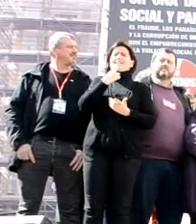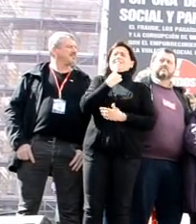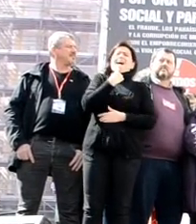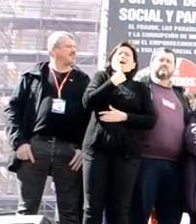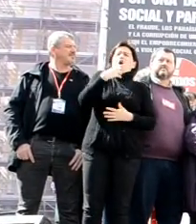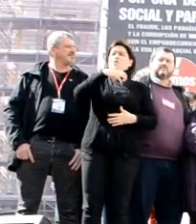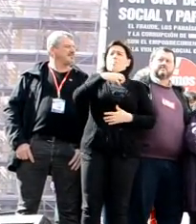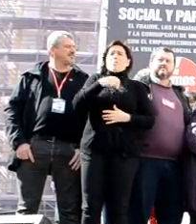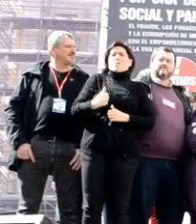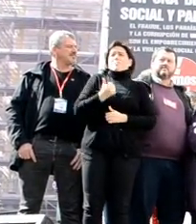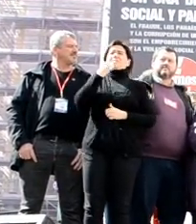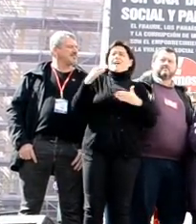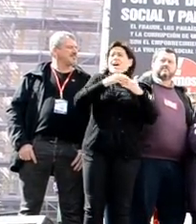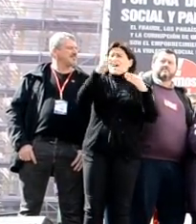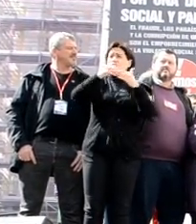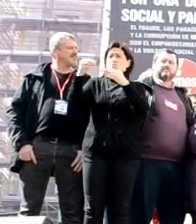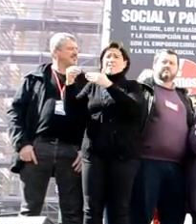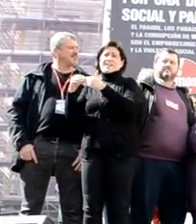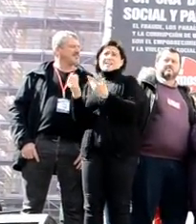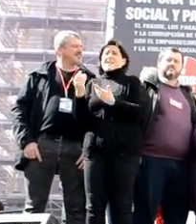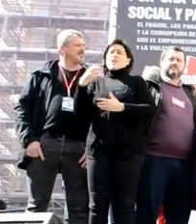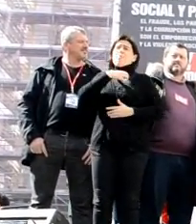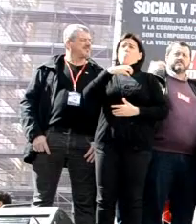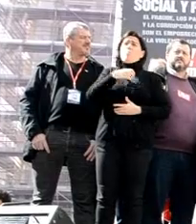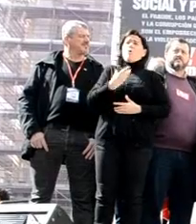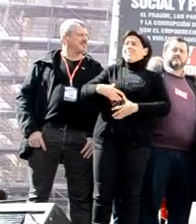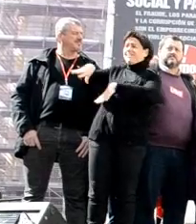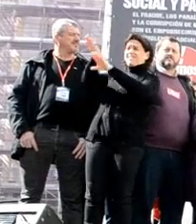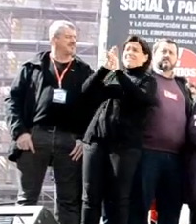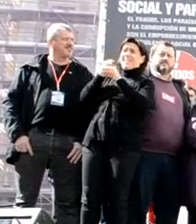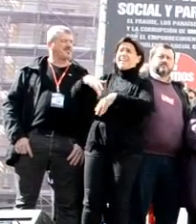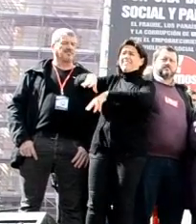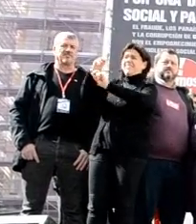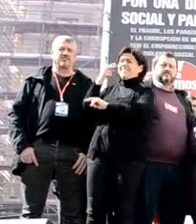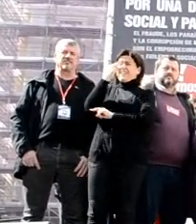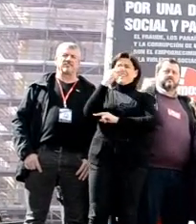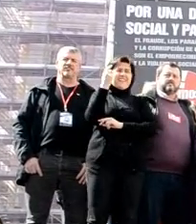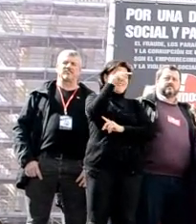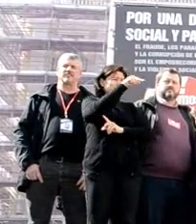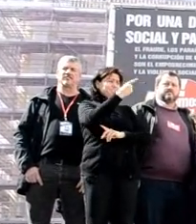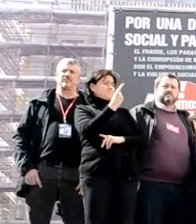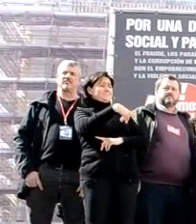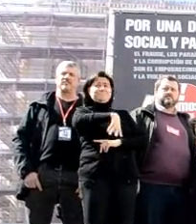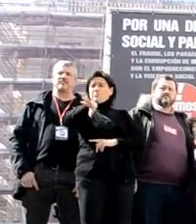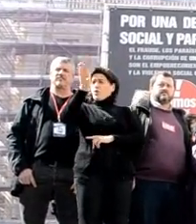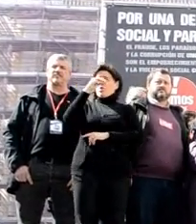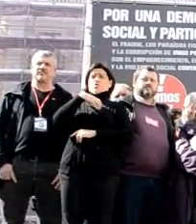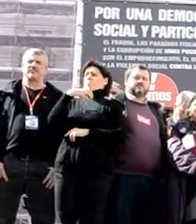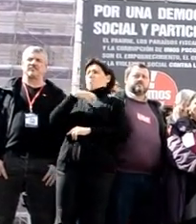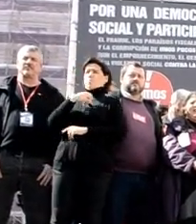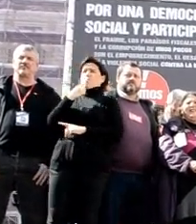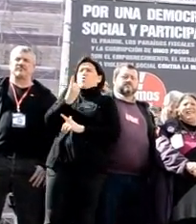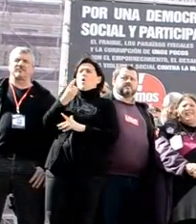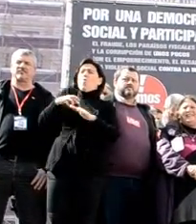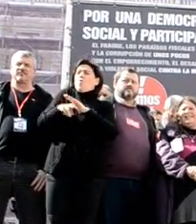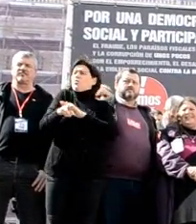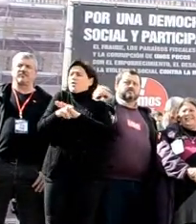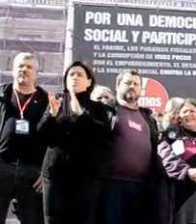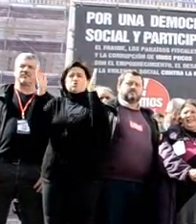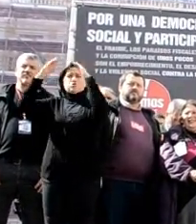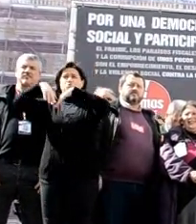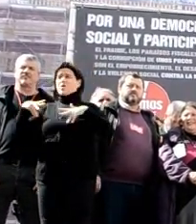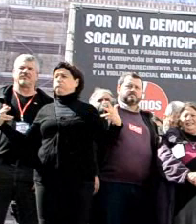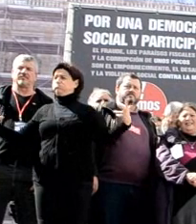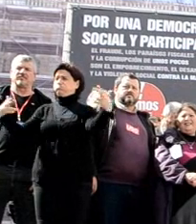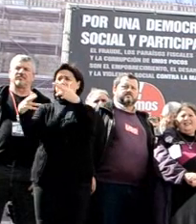deben su legitimidad e incapaz de comprender a qué intereses deben servir las instituciones y los recursos comunes de esa ciudadanía